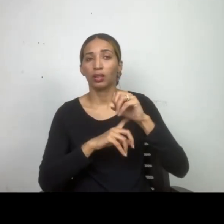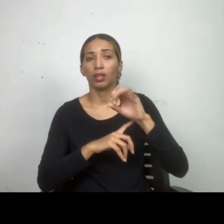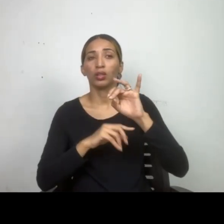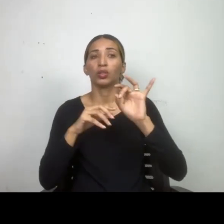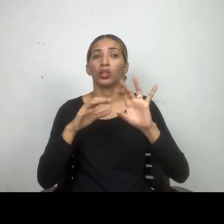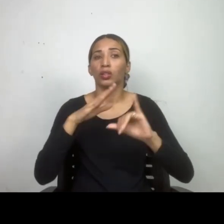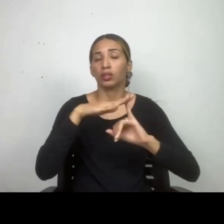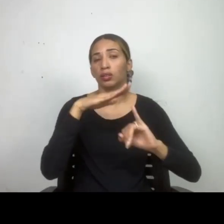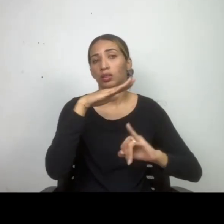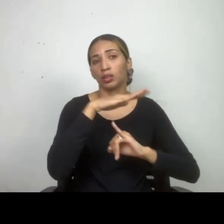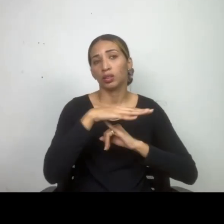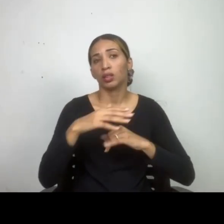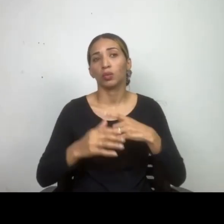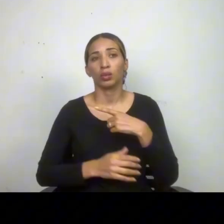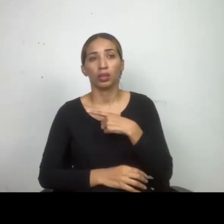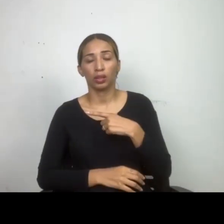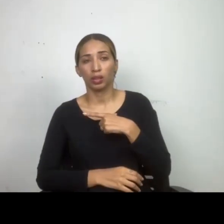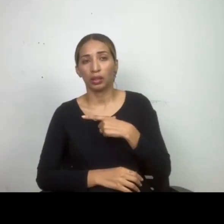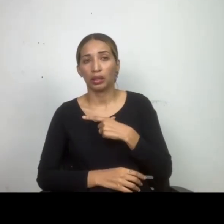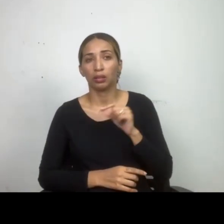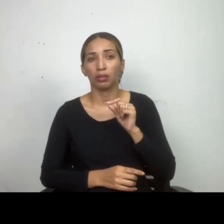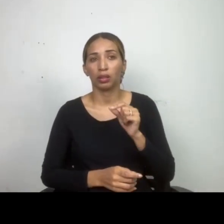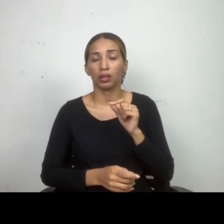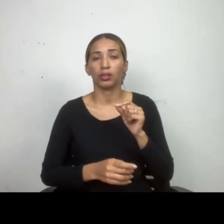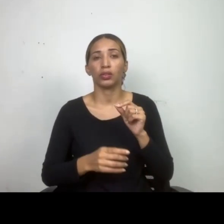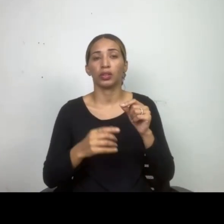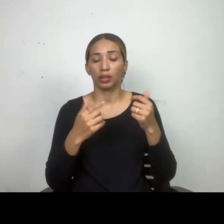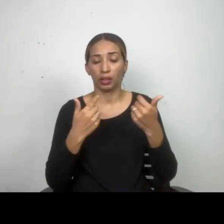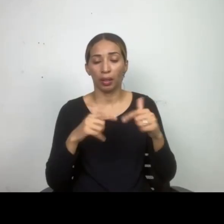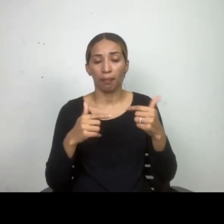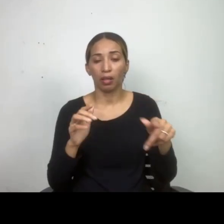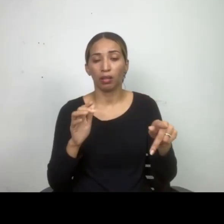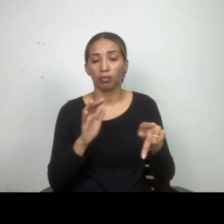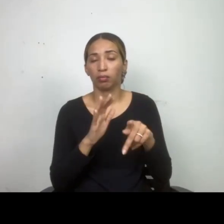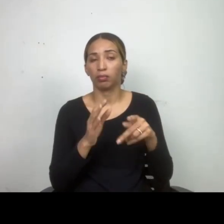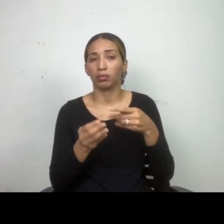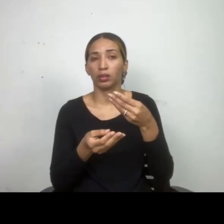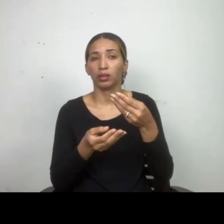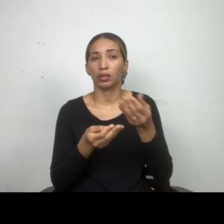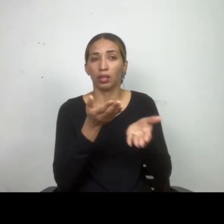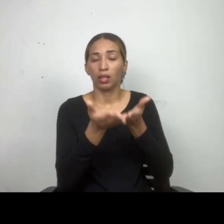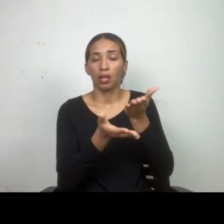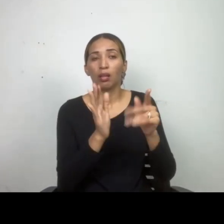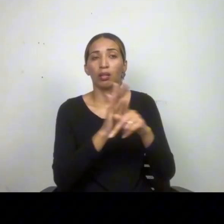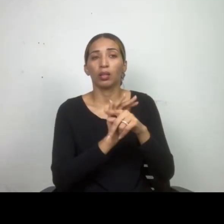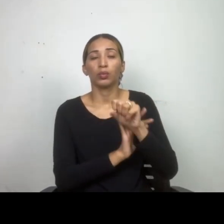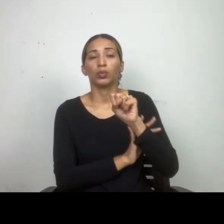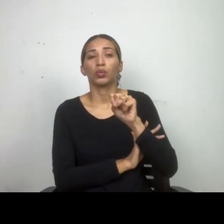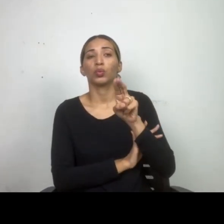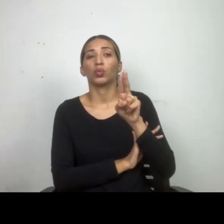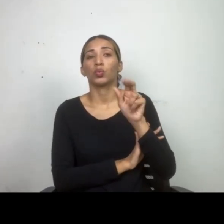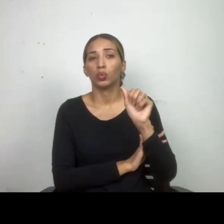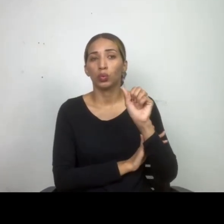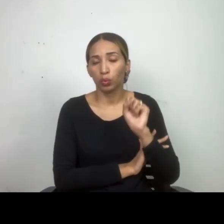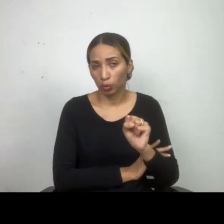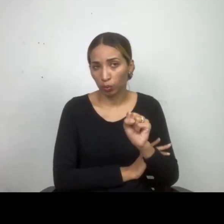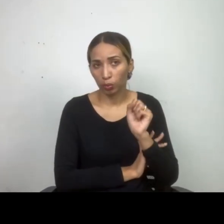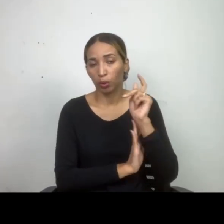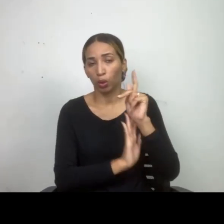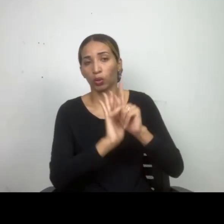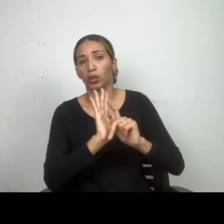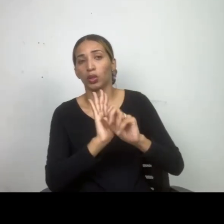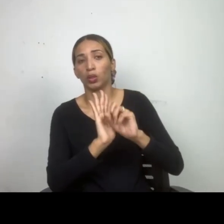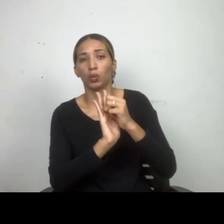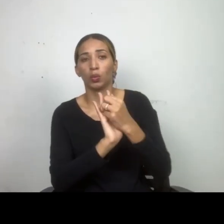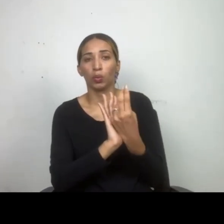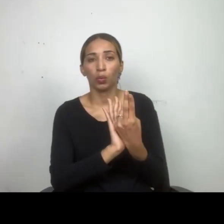na oferta de serviços aos SUAS, com programas, projetos ou oferta socioassistencial que se enquadrem